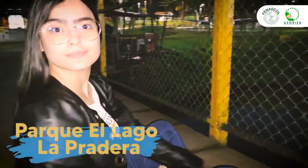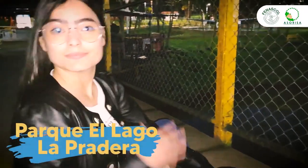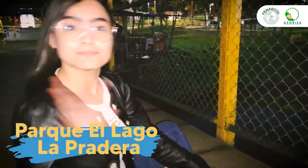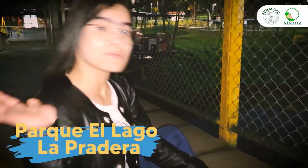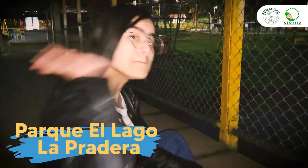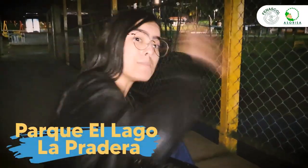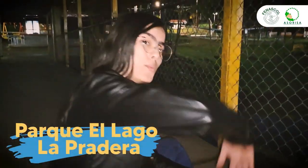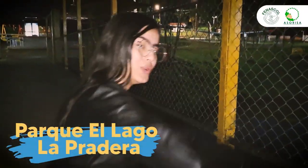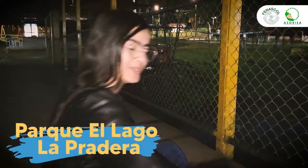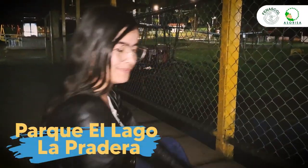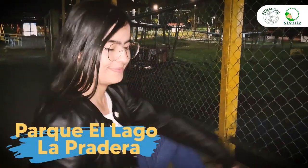¡Vamos!